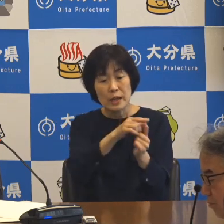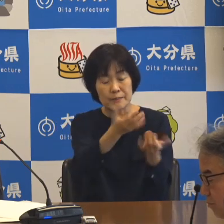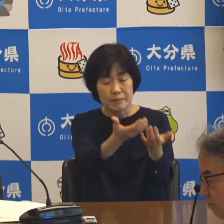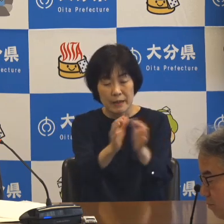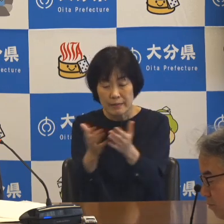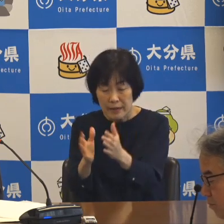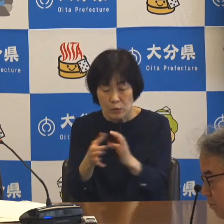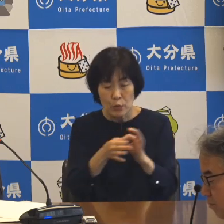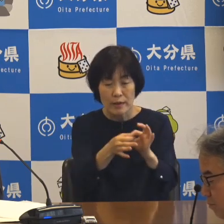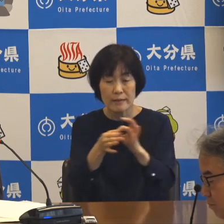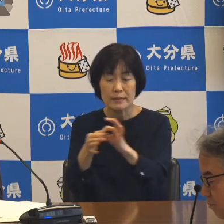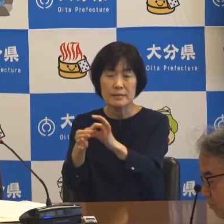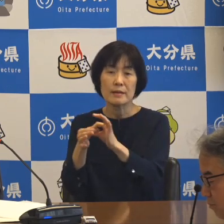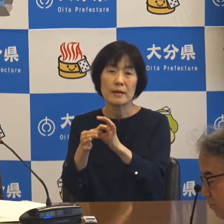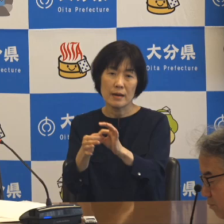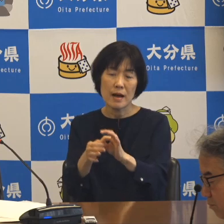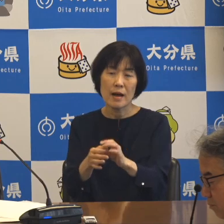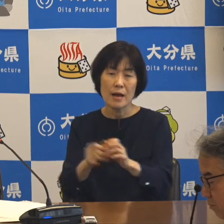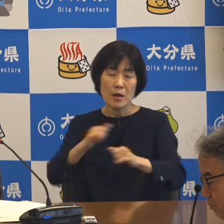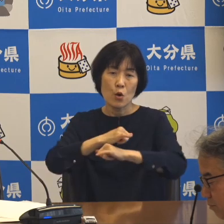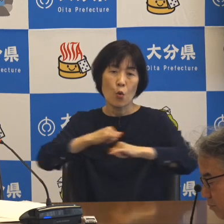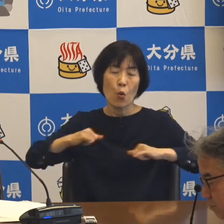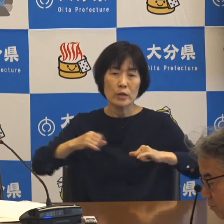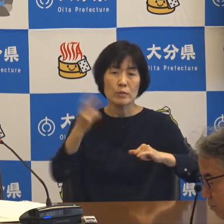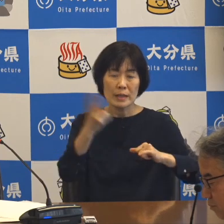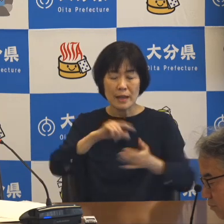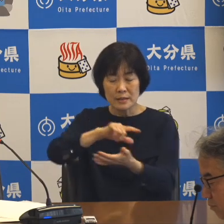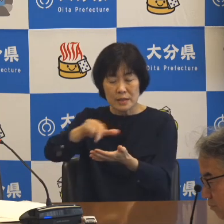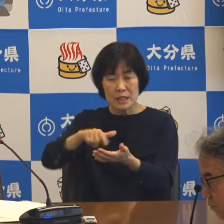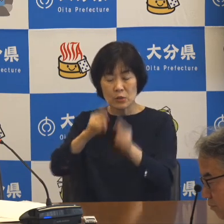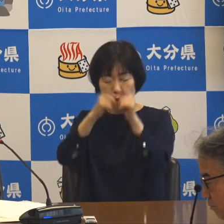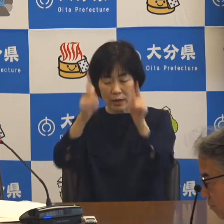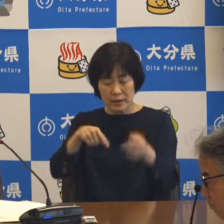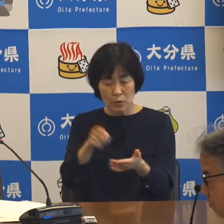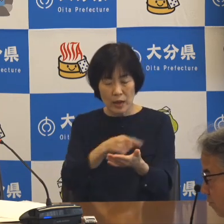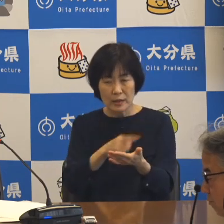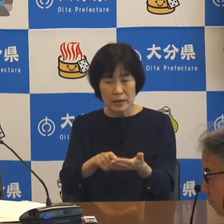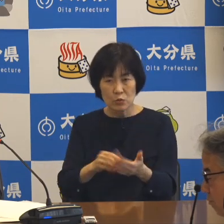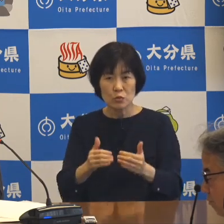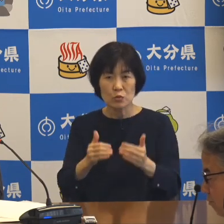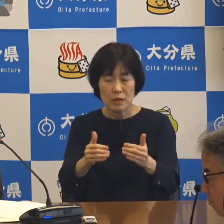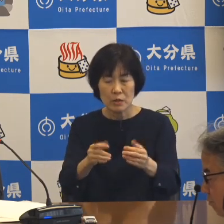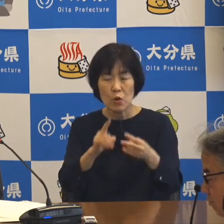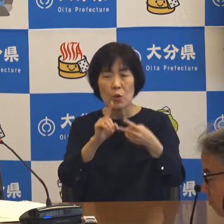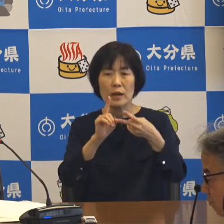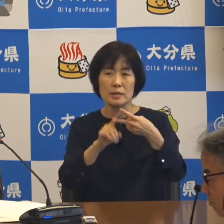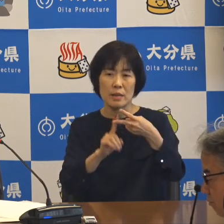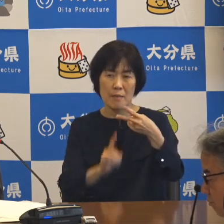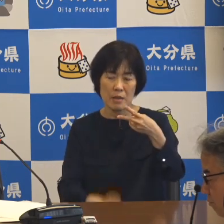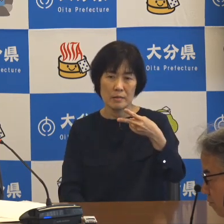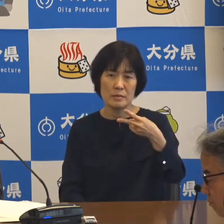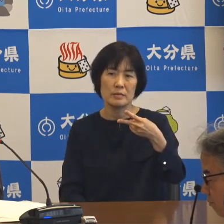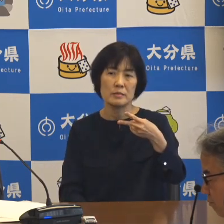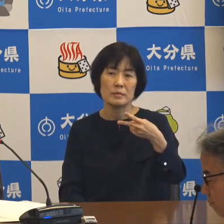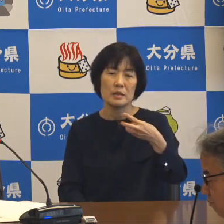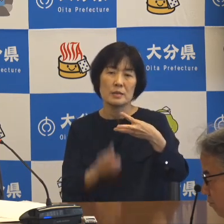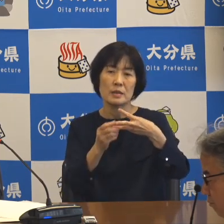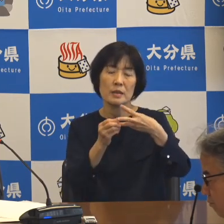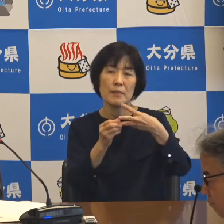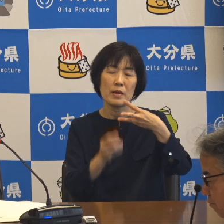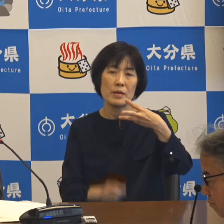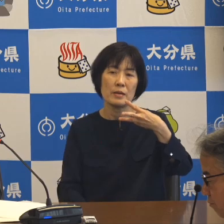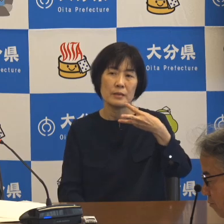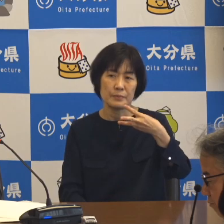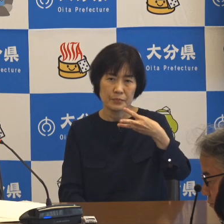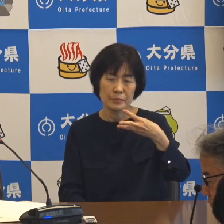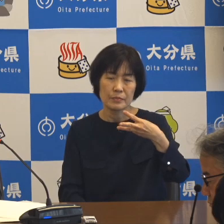ら、広域、そして地域の課題の解決を図っていくというのが2点目であります。3点目はですね、